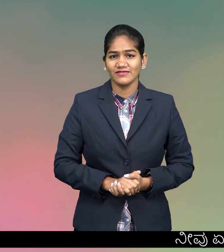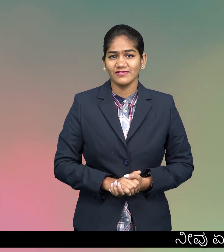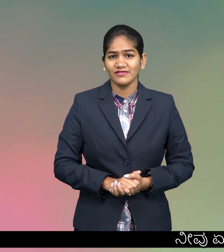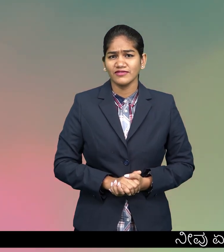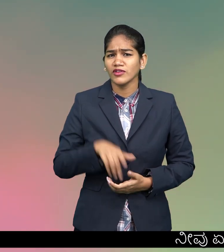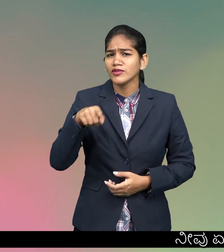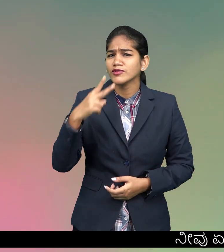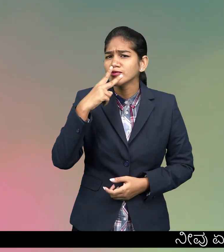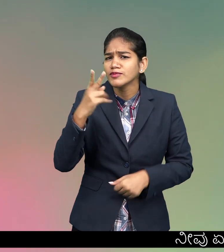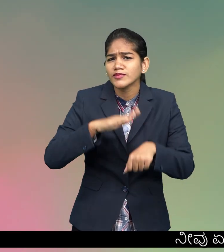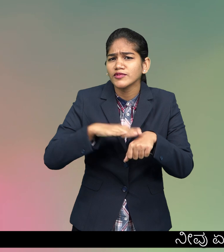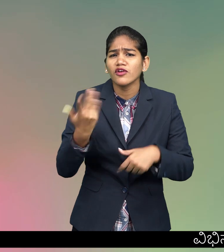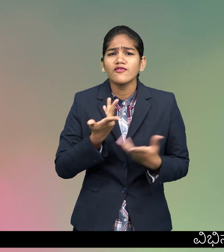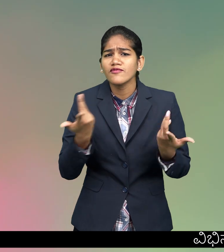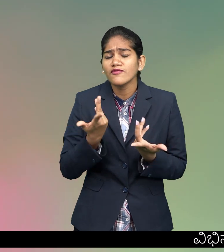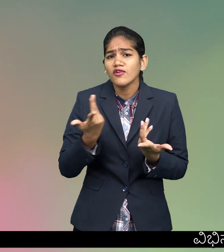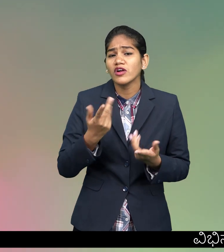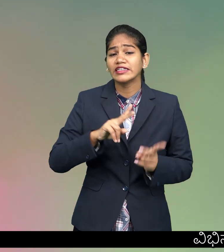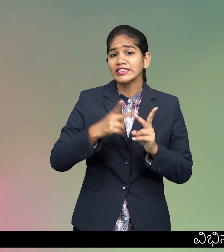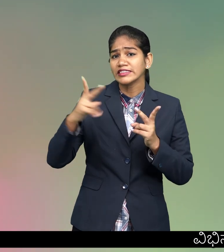ನೀವು ಏನು ಗಮನಿಸಿದ್ದೀರಿ? ವಿಭಿನ್ನ ಹವಾಮಾನ.